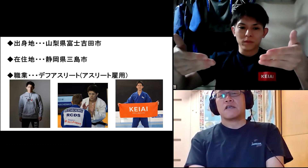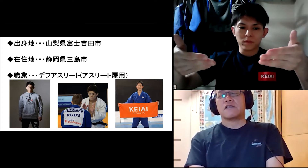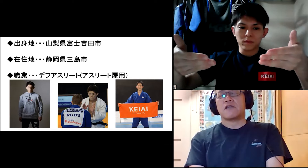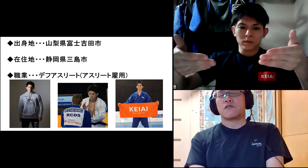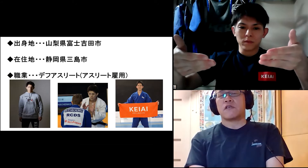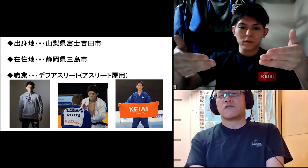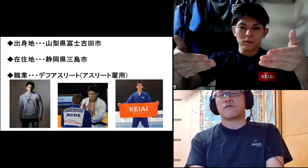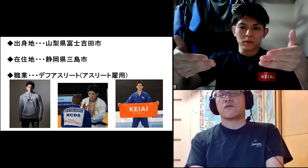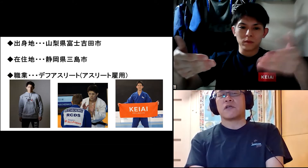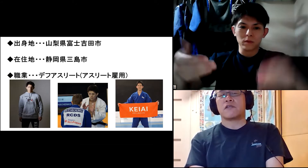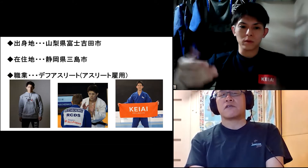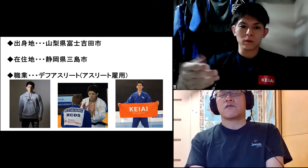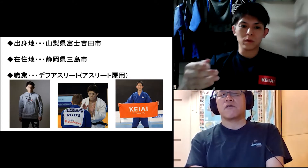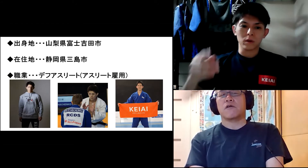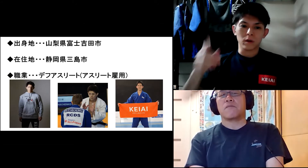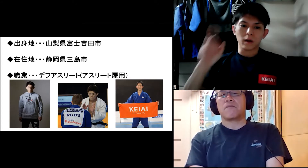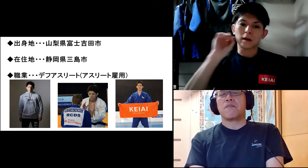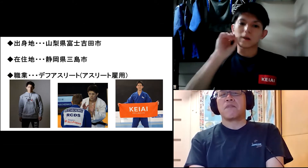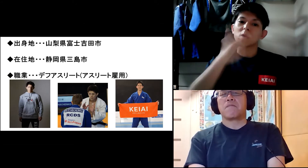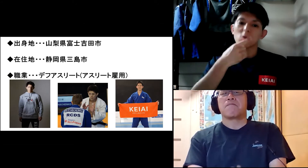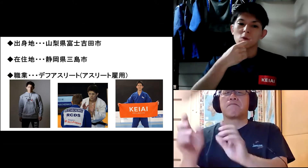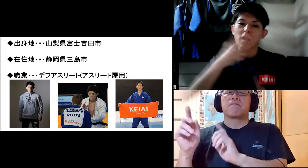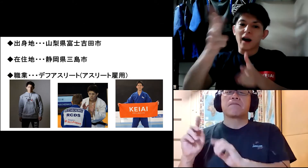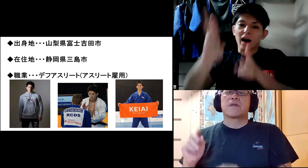で、現在のですね、職業なんですけども、